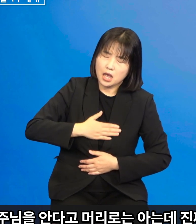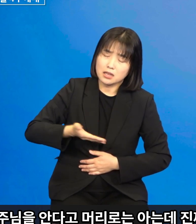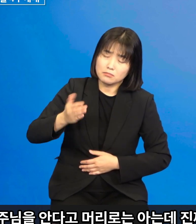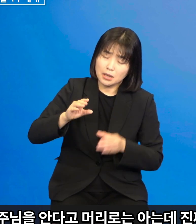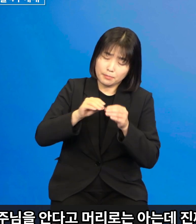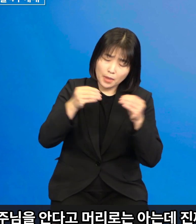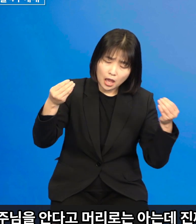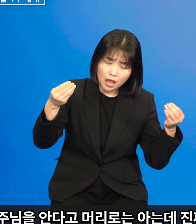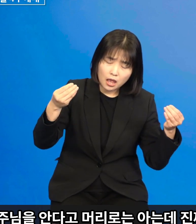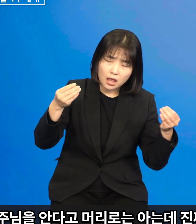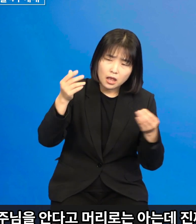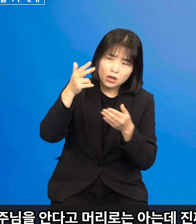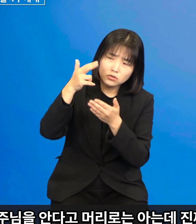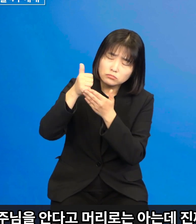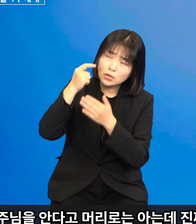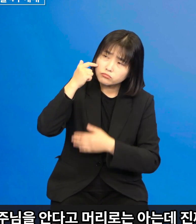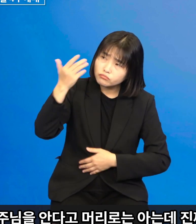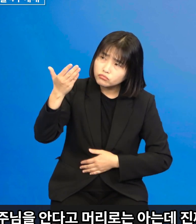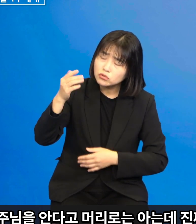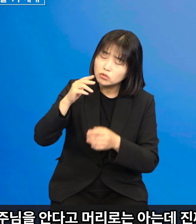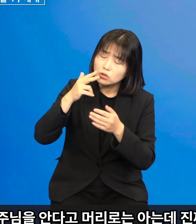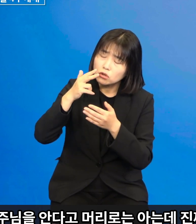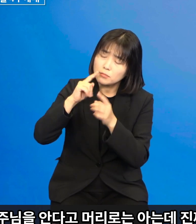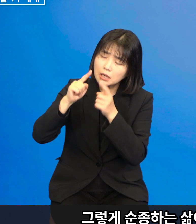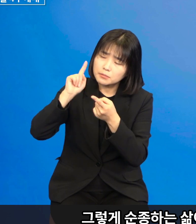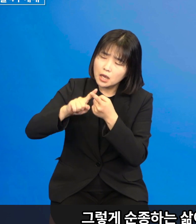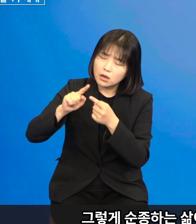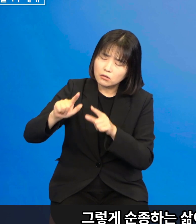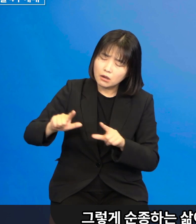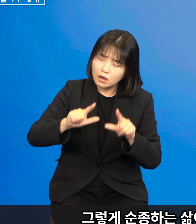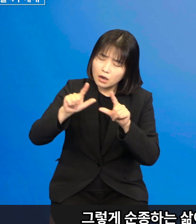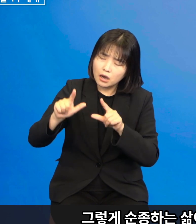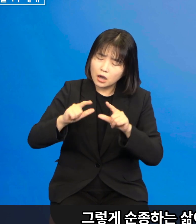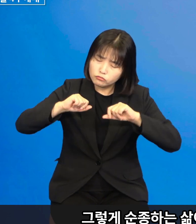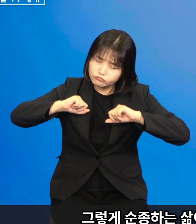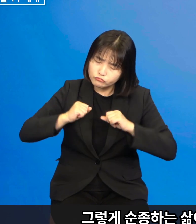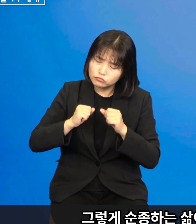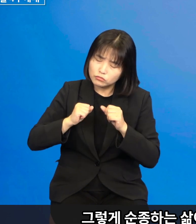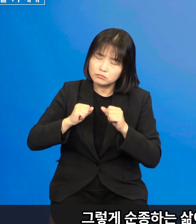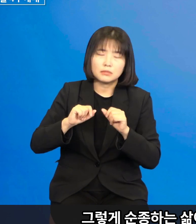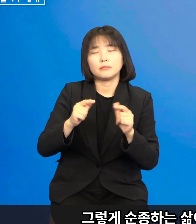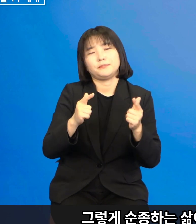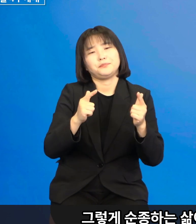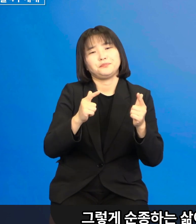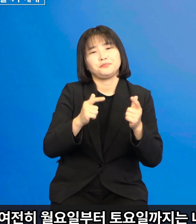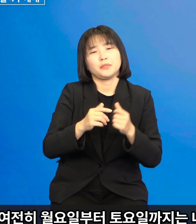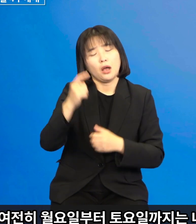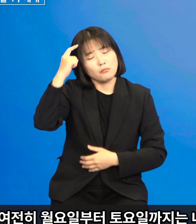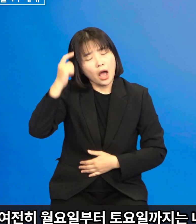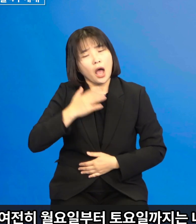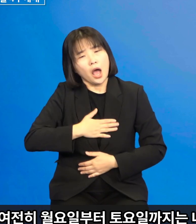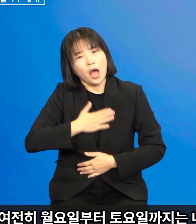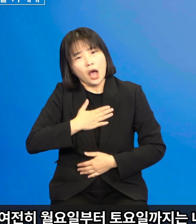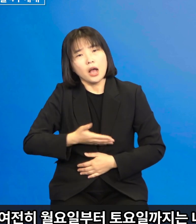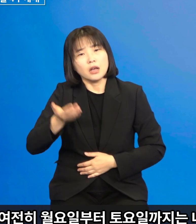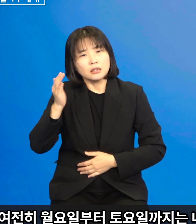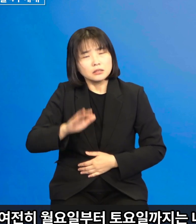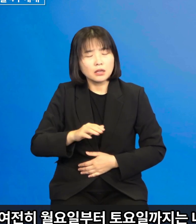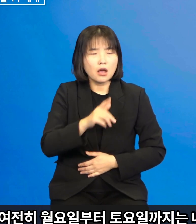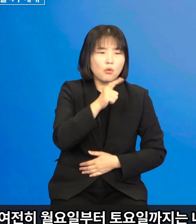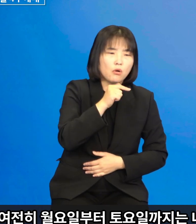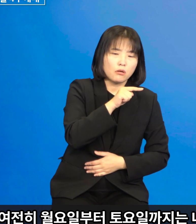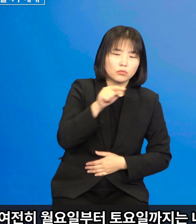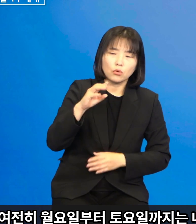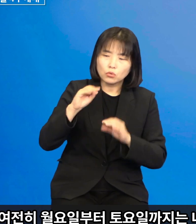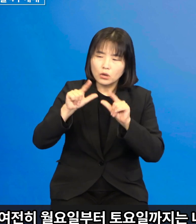진짜 주님 묻고 주님의 말씀대로 따라가고자 그렇게 순종하는 삶이 아니라 머리로는 아는데 여전히 월요일부터